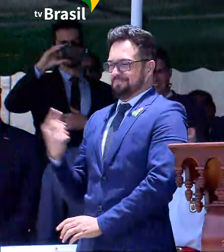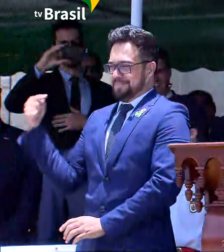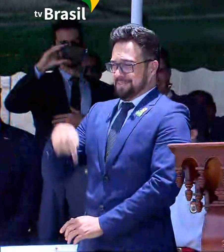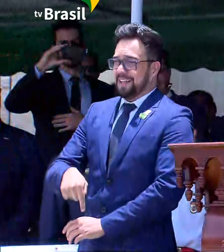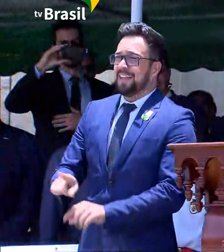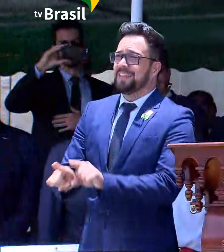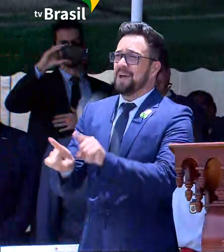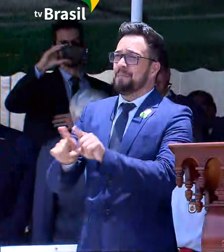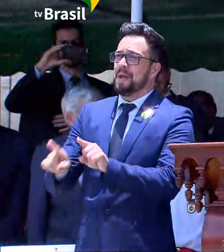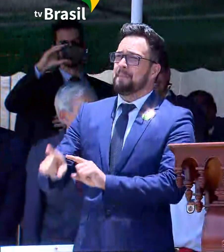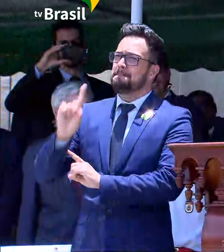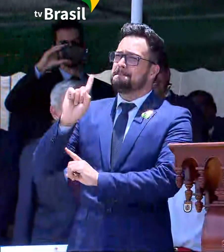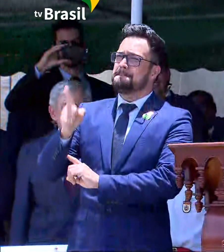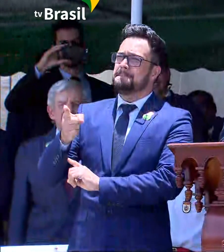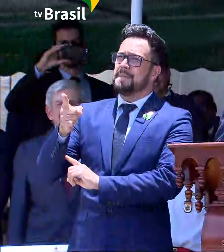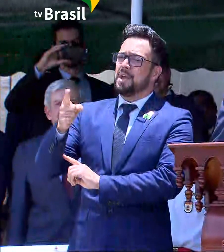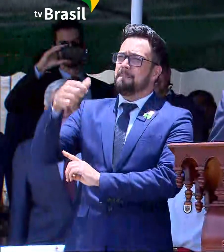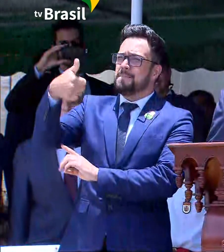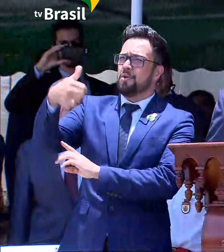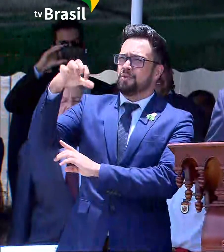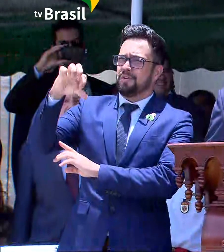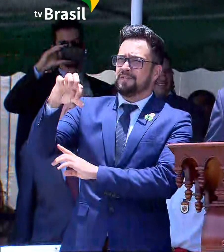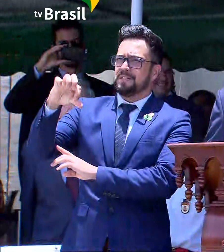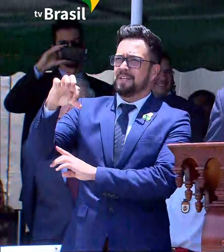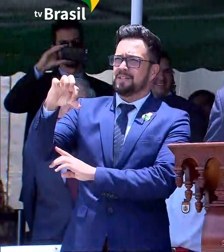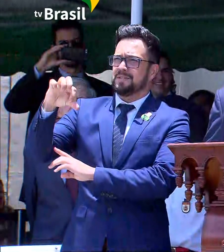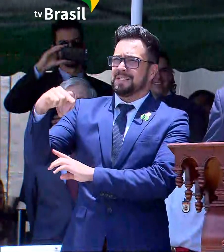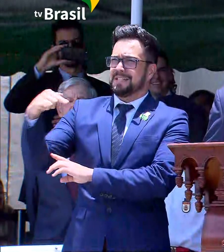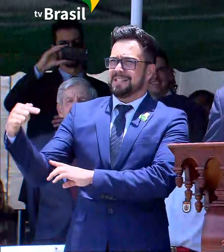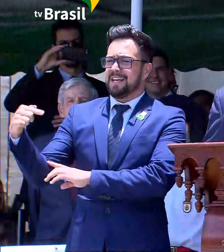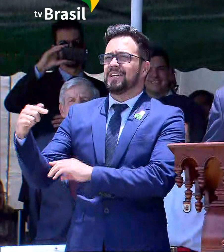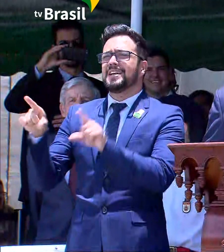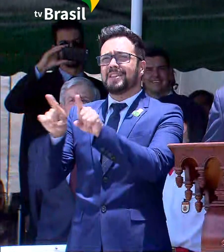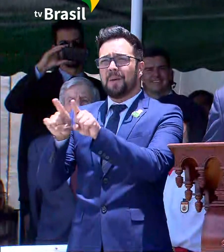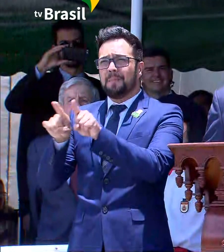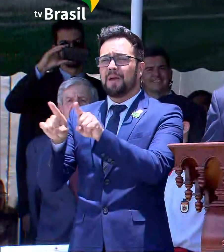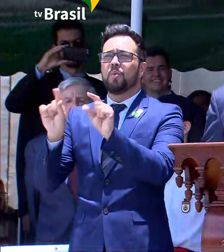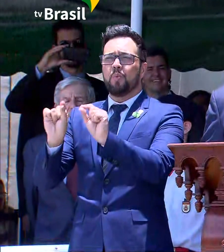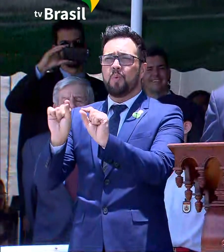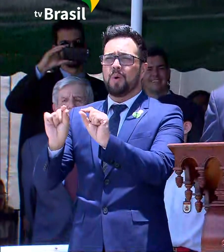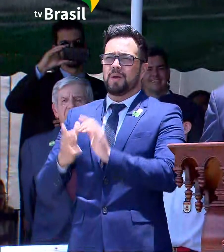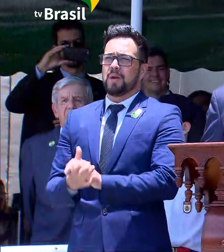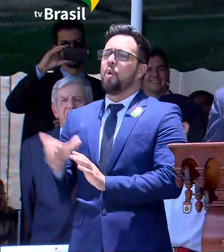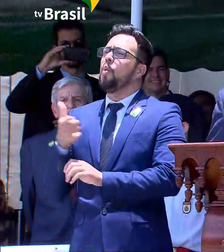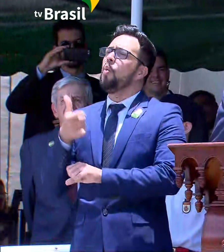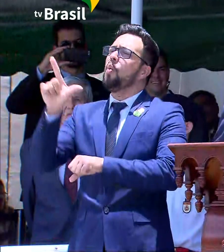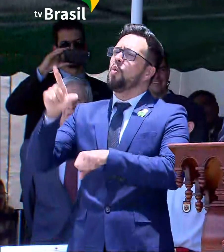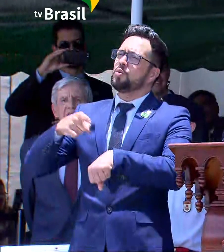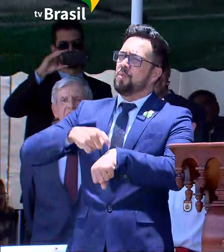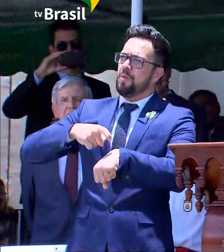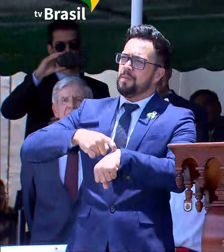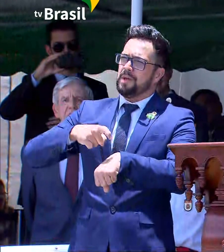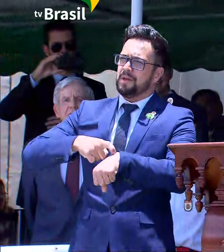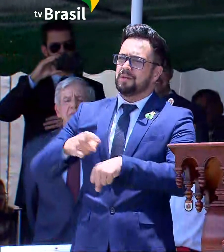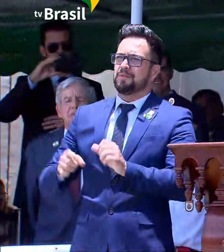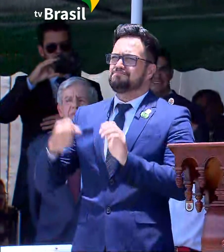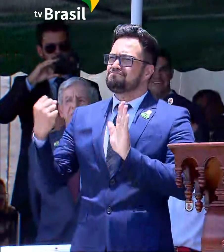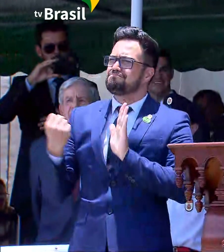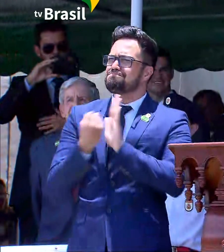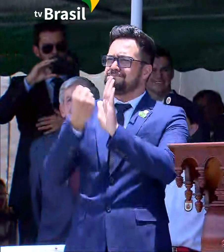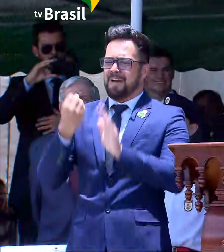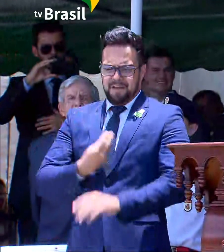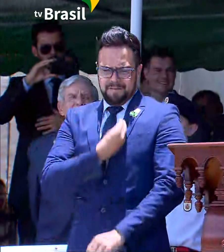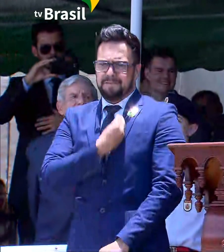idos 1977, mas também um outro momento marcou